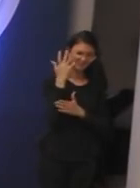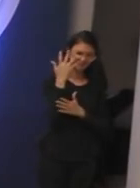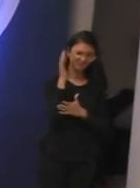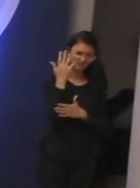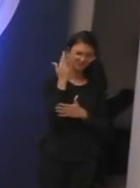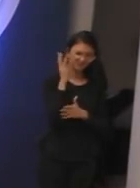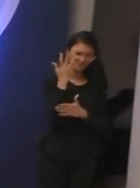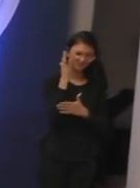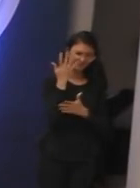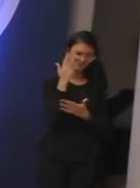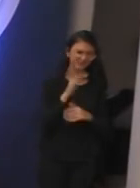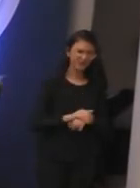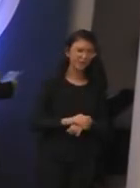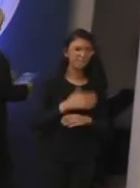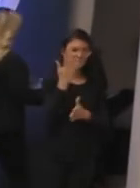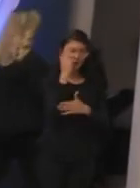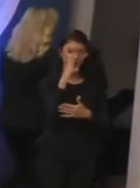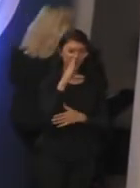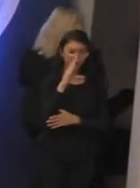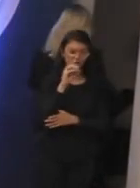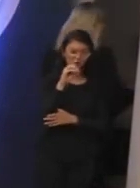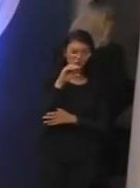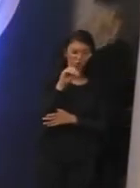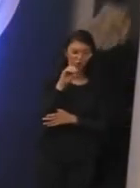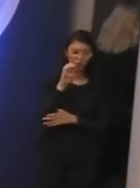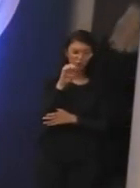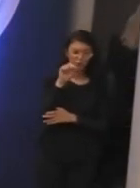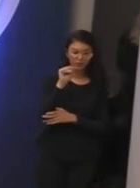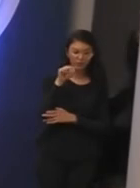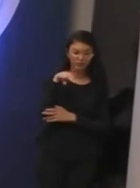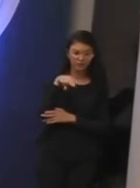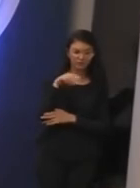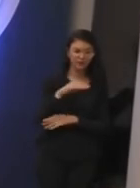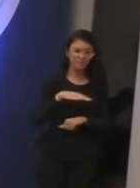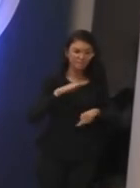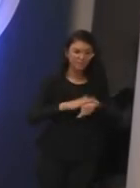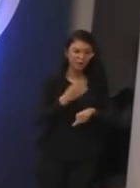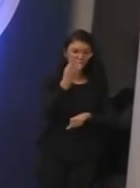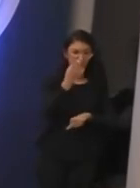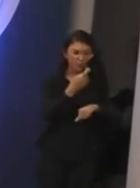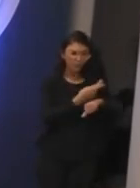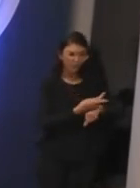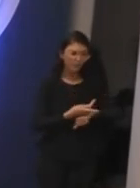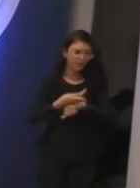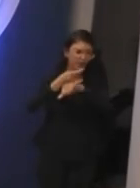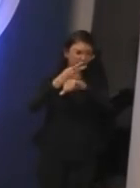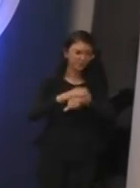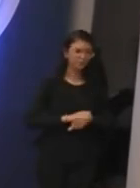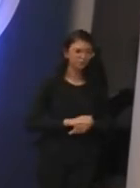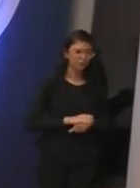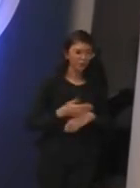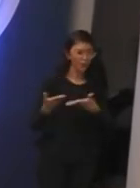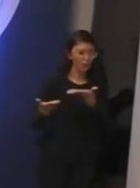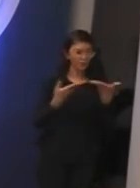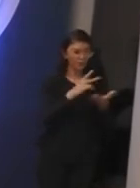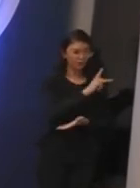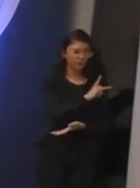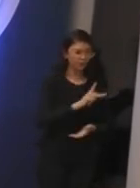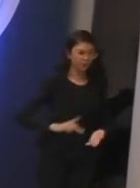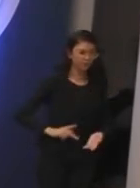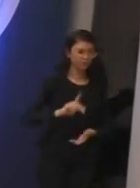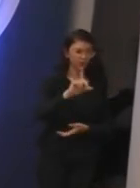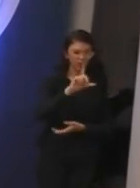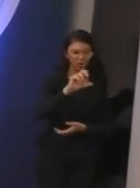Parabéns, Codesan. Mais um prêmio para a Codesan. Convidamos novamente o presidente da Codesan, Lorivaldo